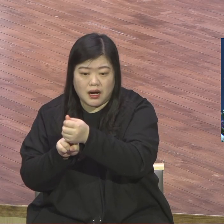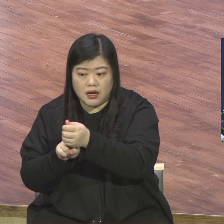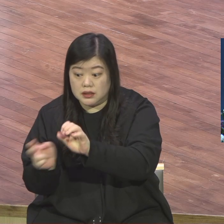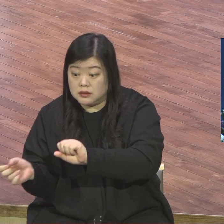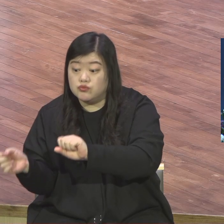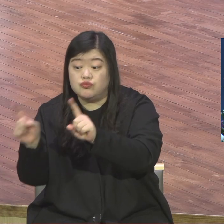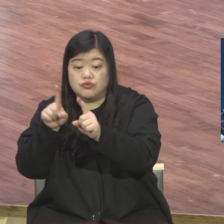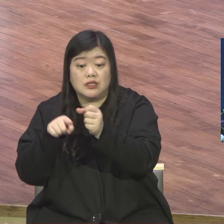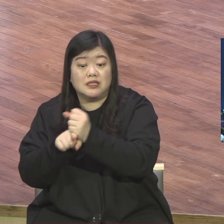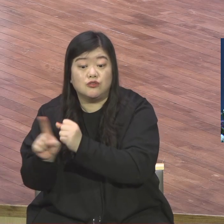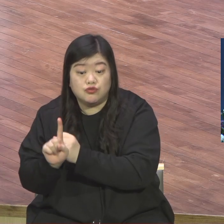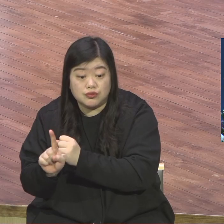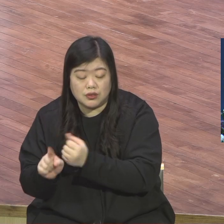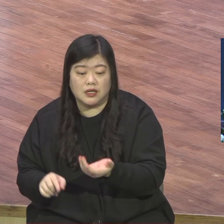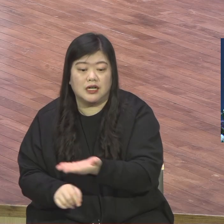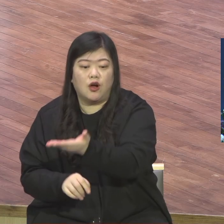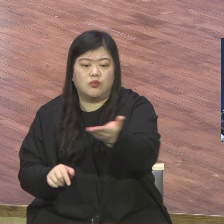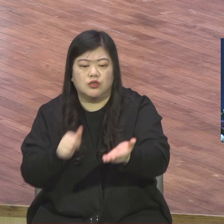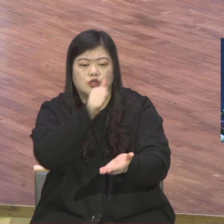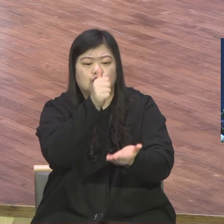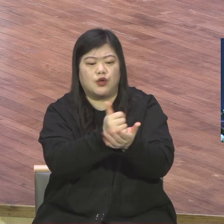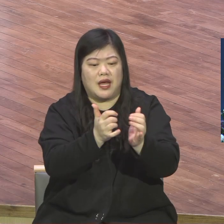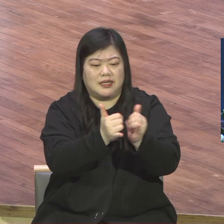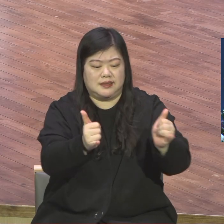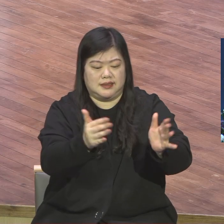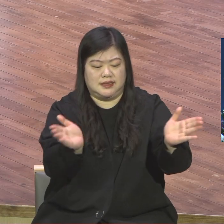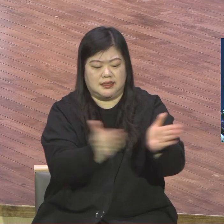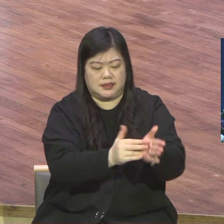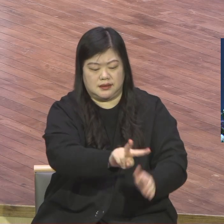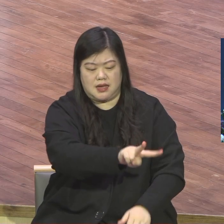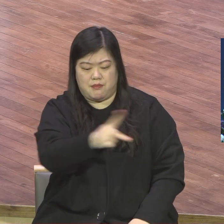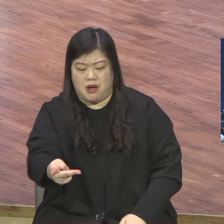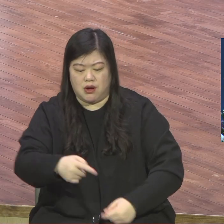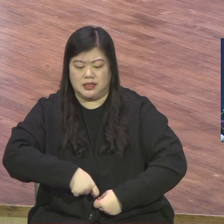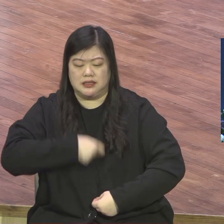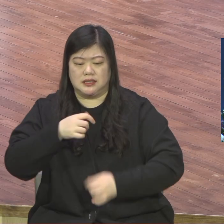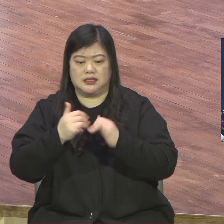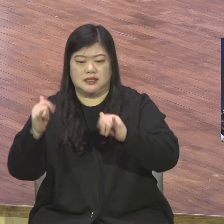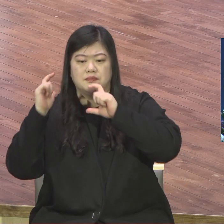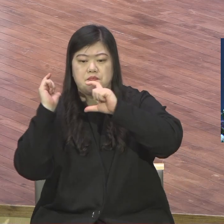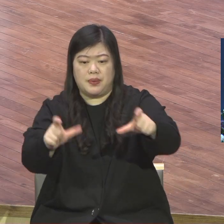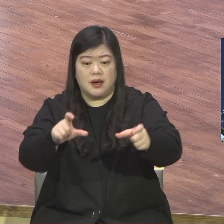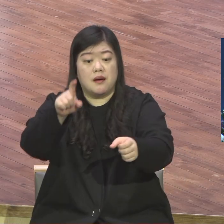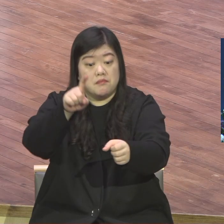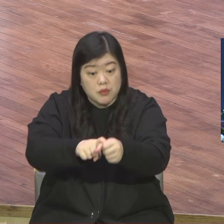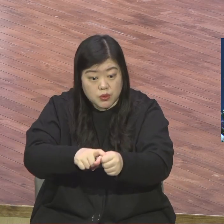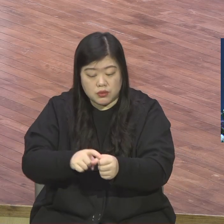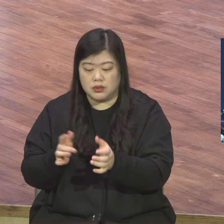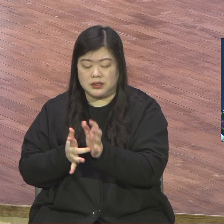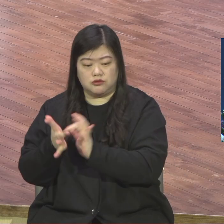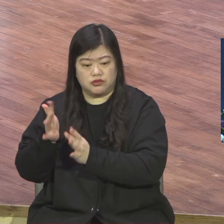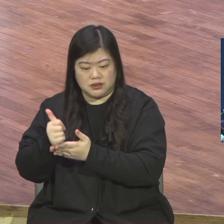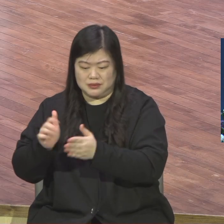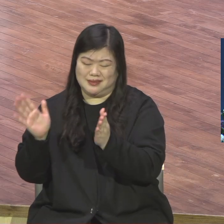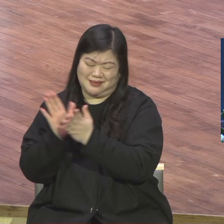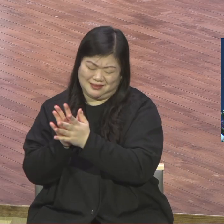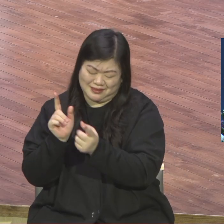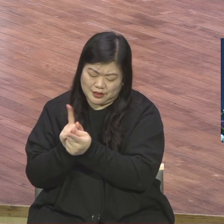하기 위해서 예수님께서 인간의 근원적인 죄를 해결하시기 위해서 십자가를 지셨고